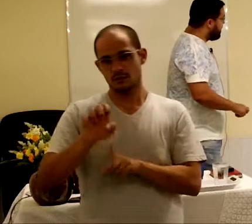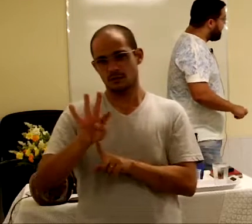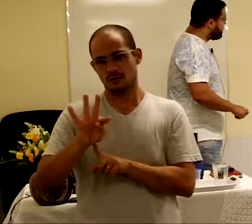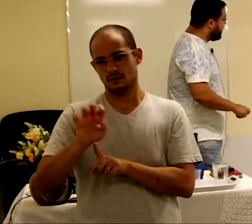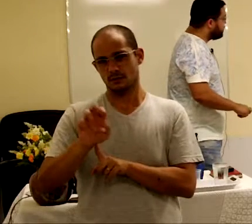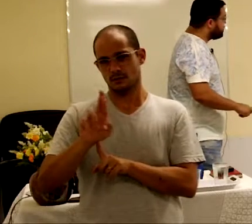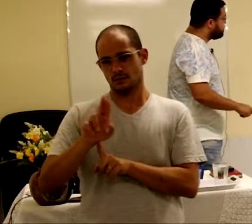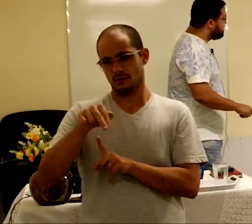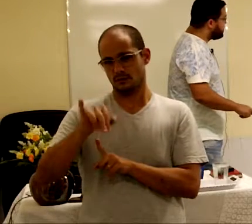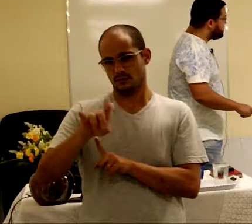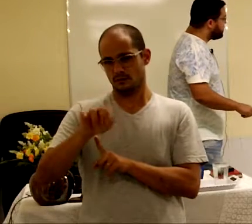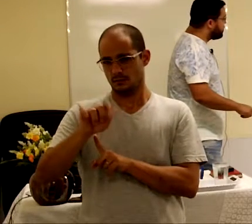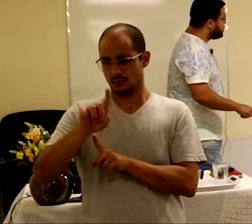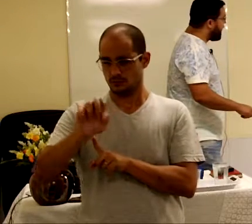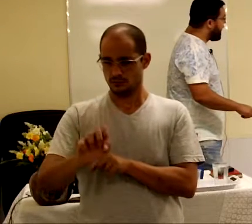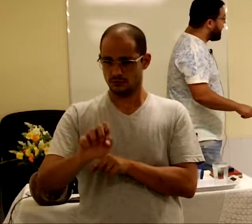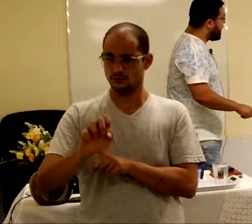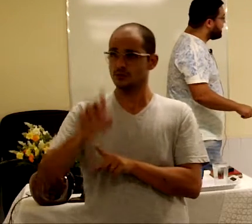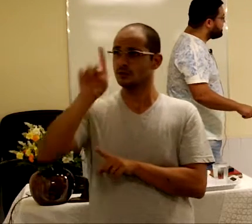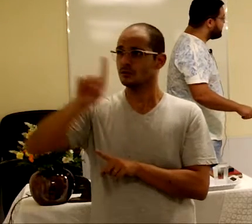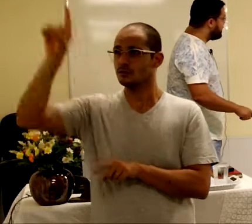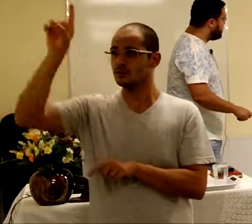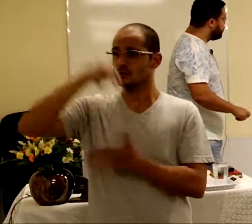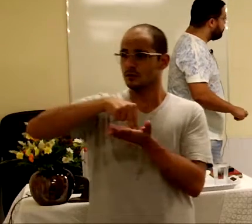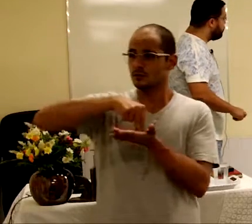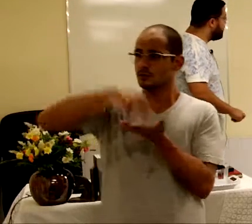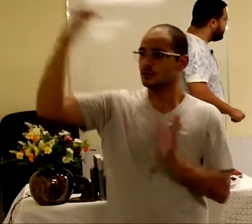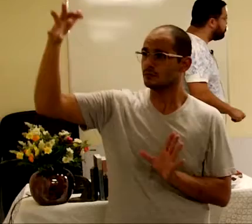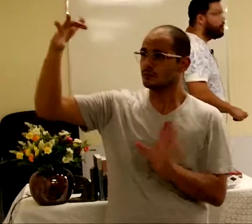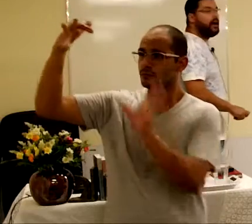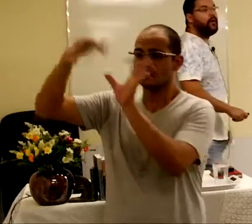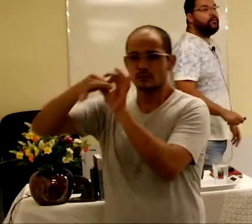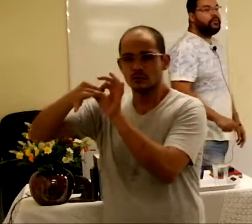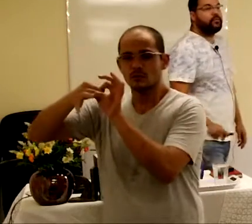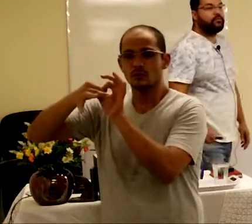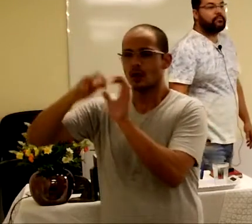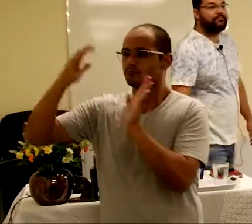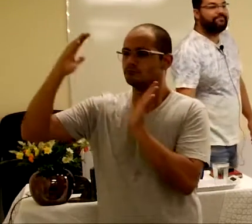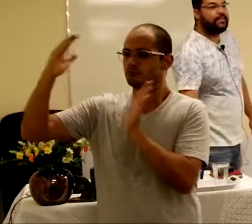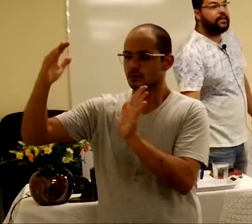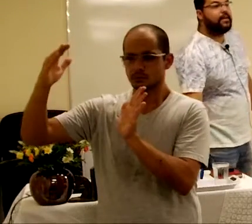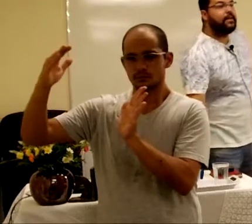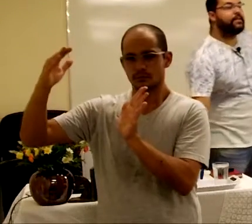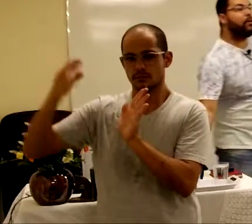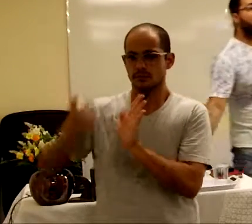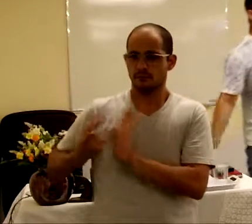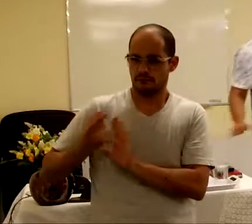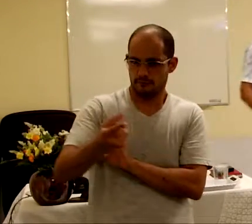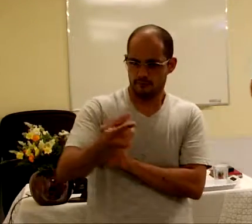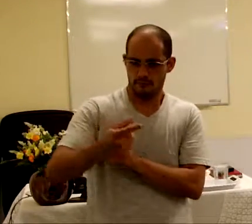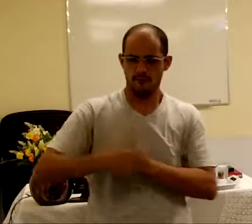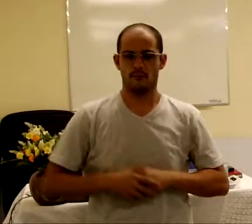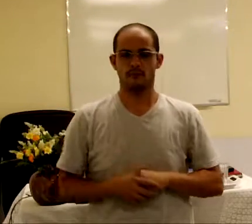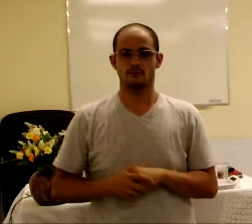Numa palavra, entre os Espíritos e Deus há a distância do finito ao infinito. Então, aquilo